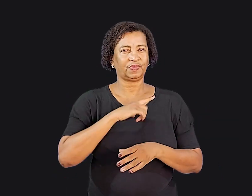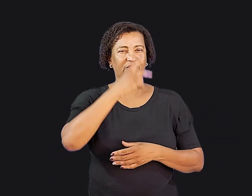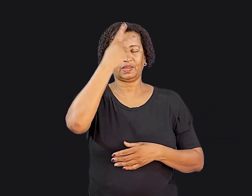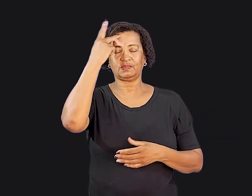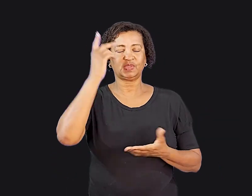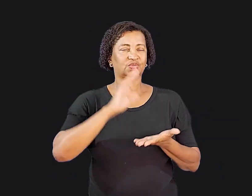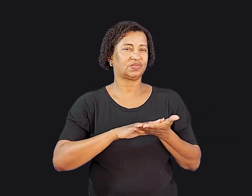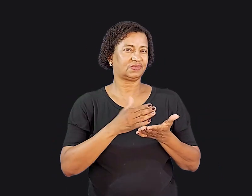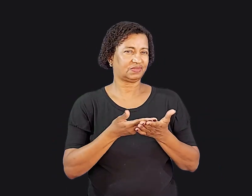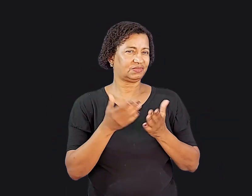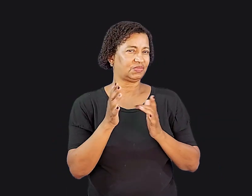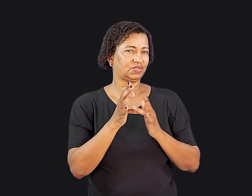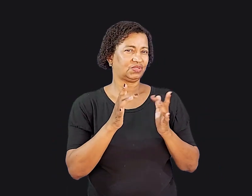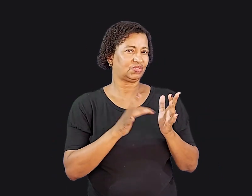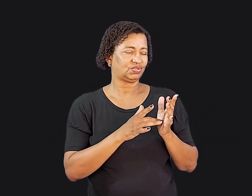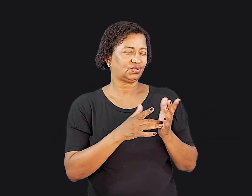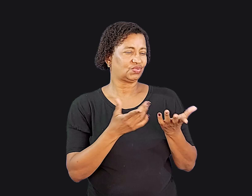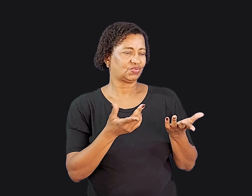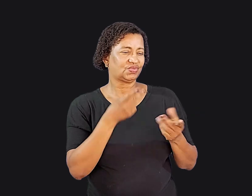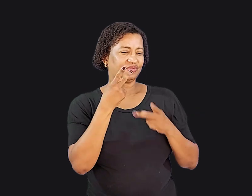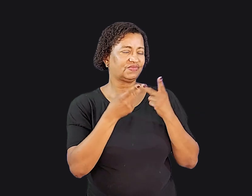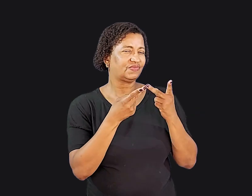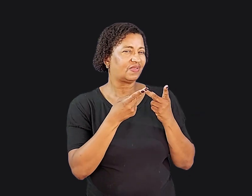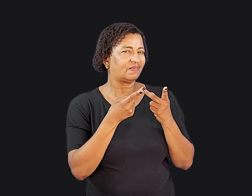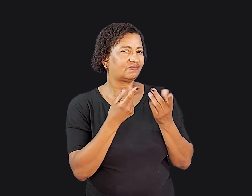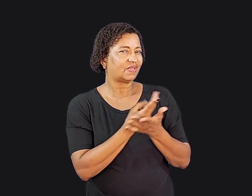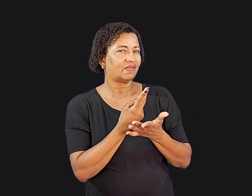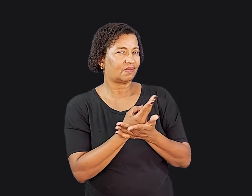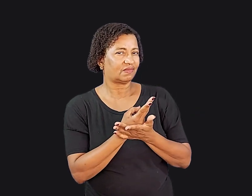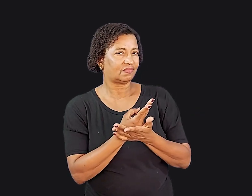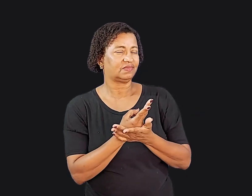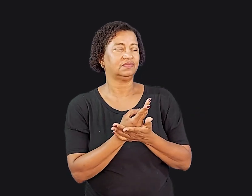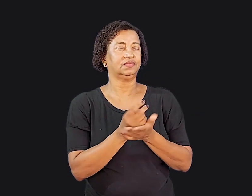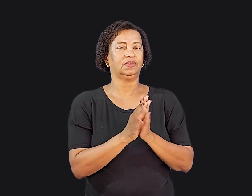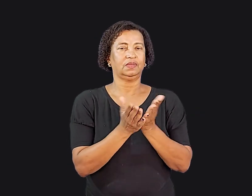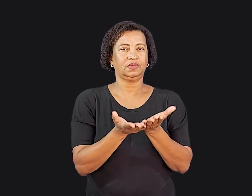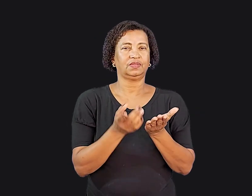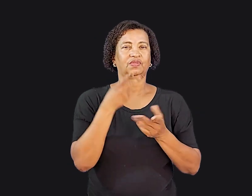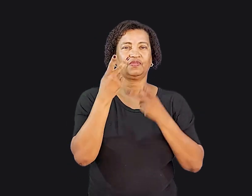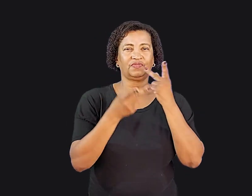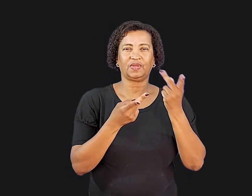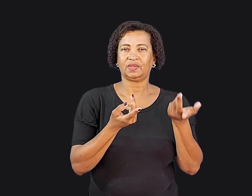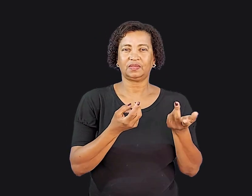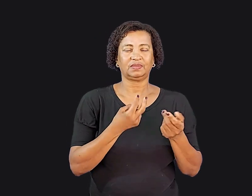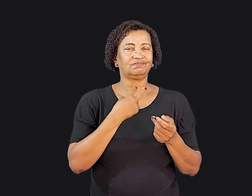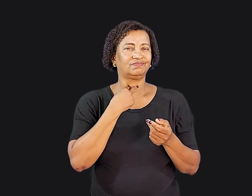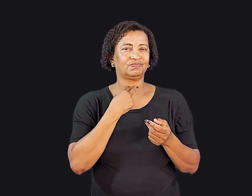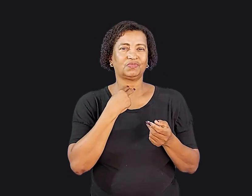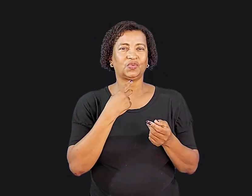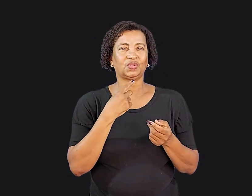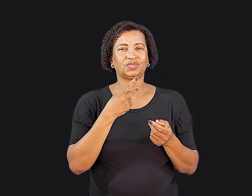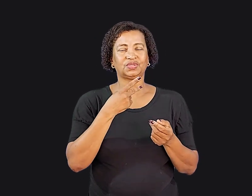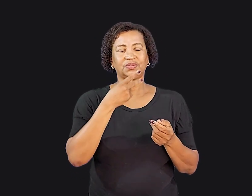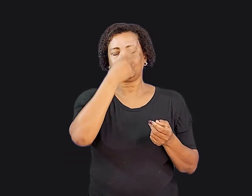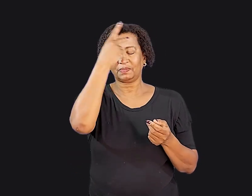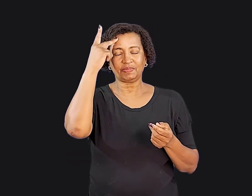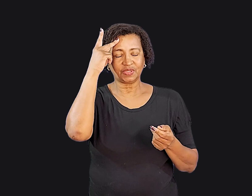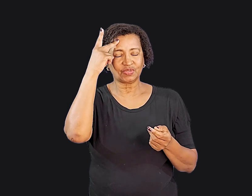que não interpretam o que Jesus disse dessa maneira. As Escrituras afirmam que não é possível que duas pessoas sejam pais